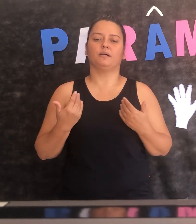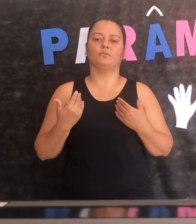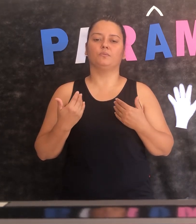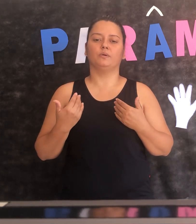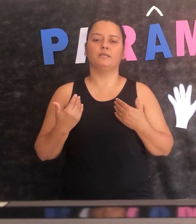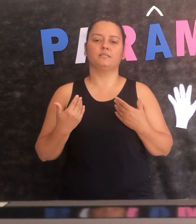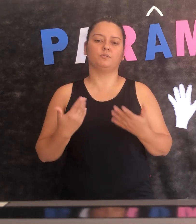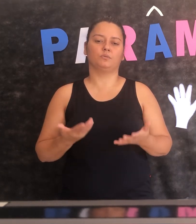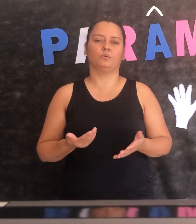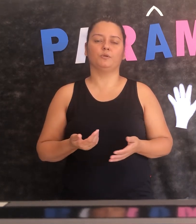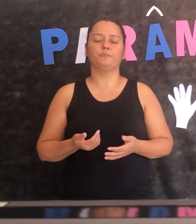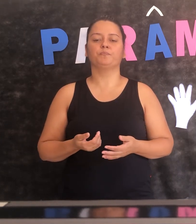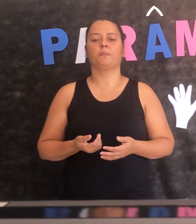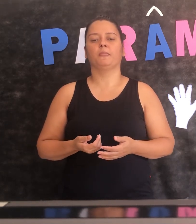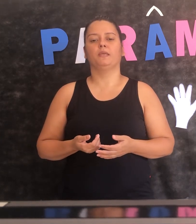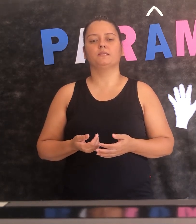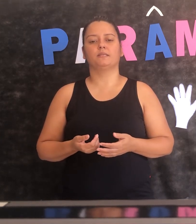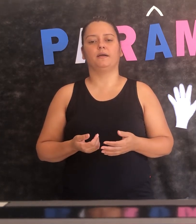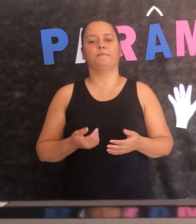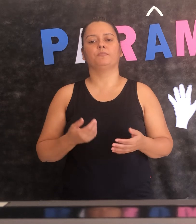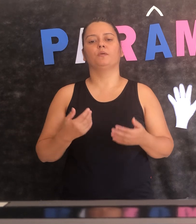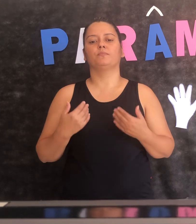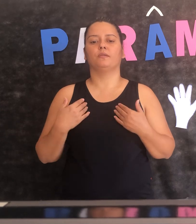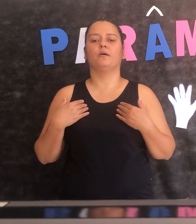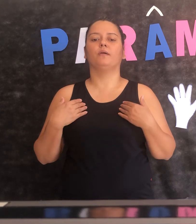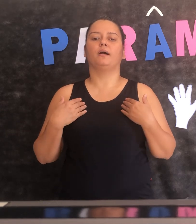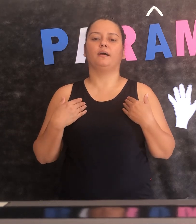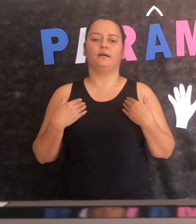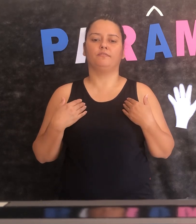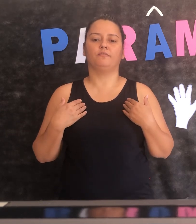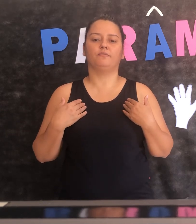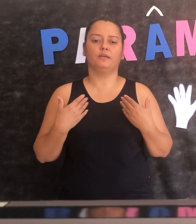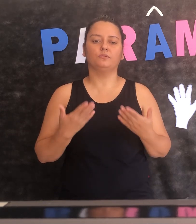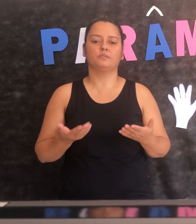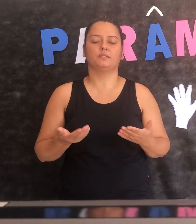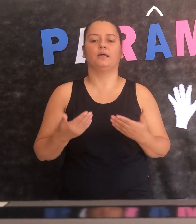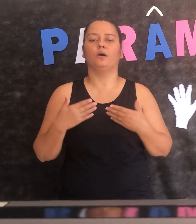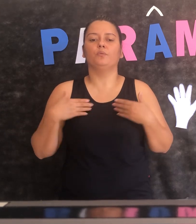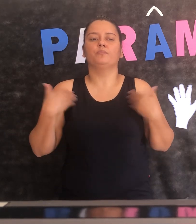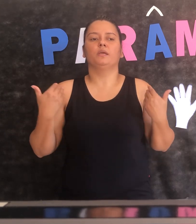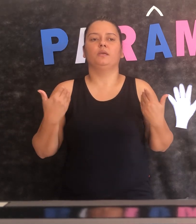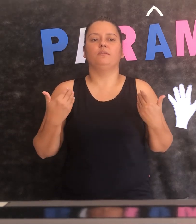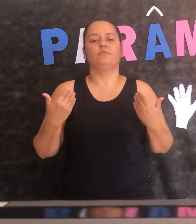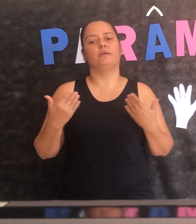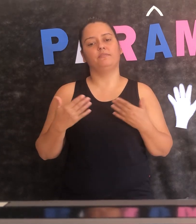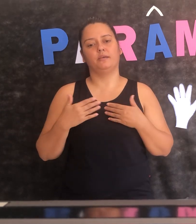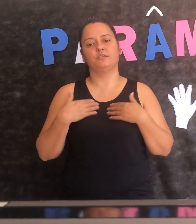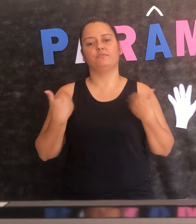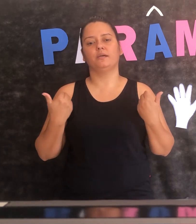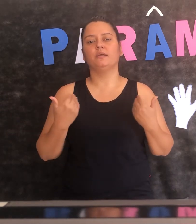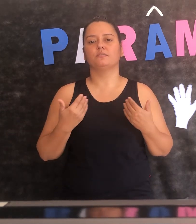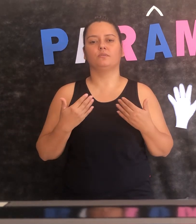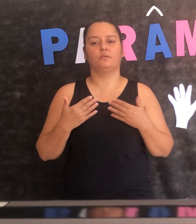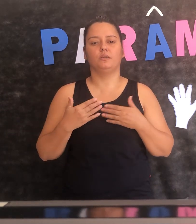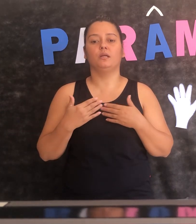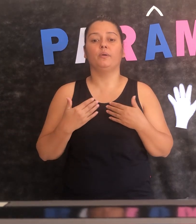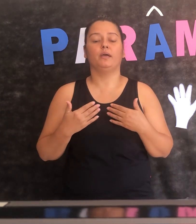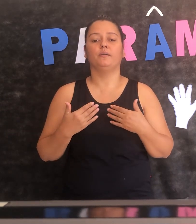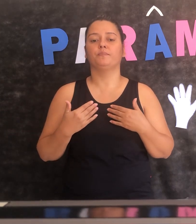o receptor que está vendo o sinal e vai ver a diferença, que não é o